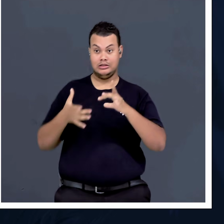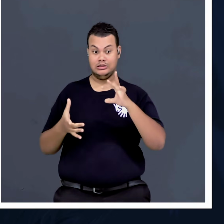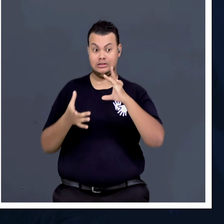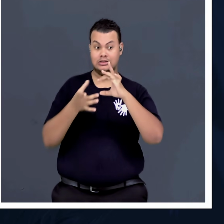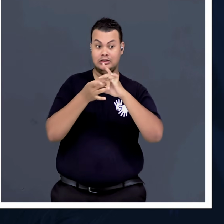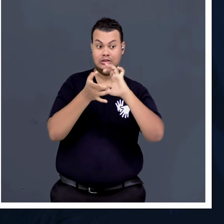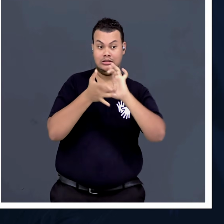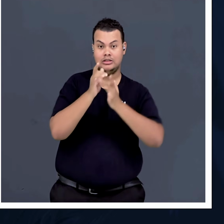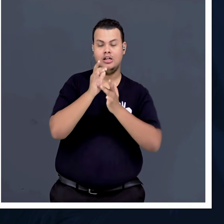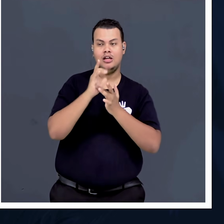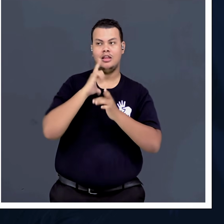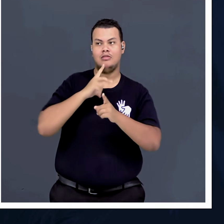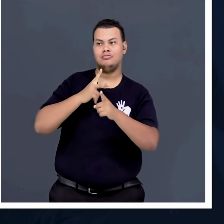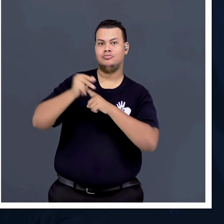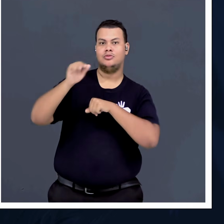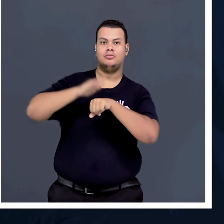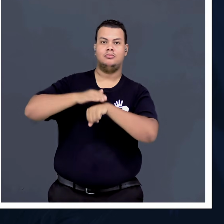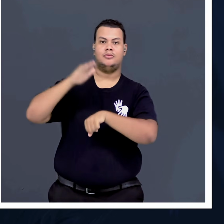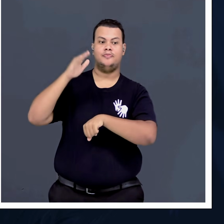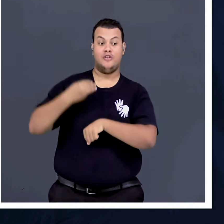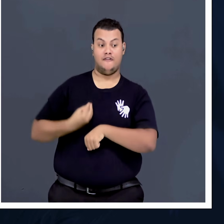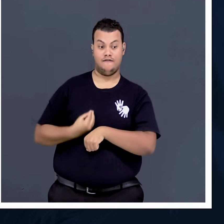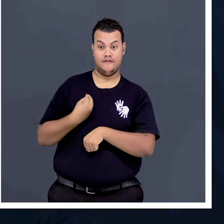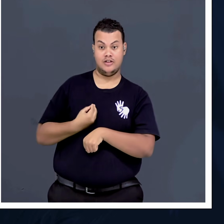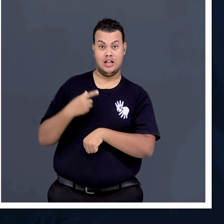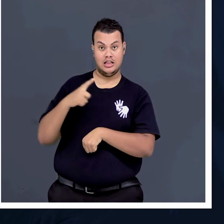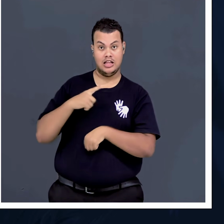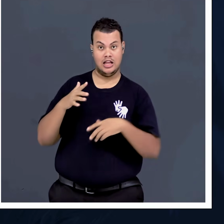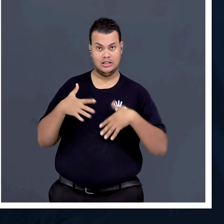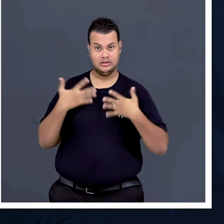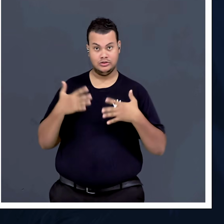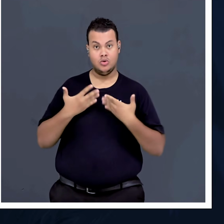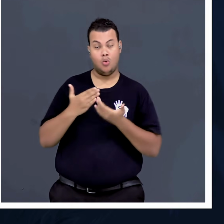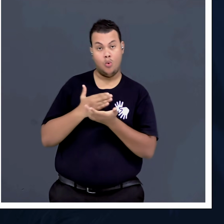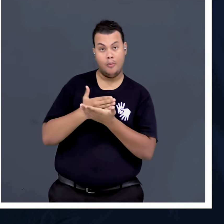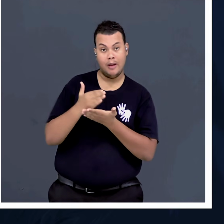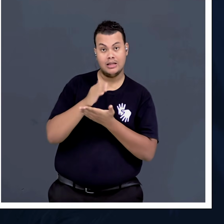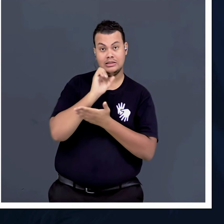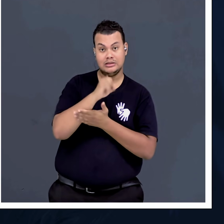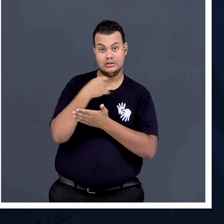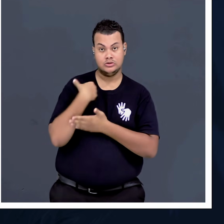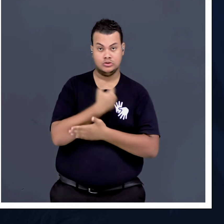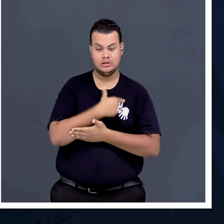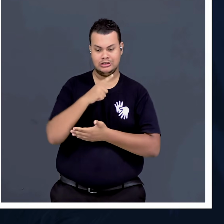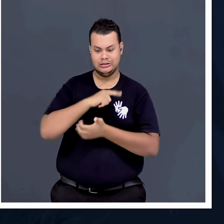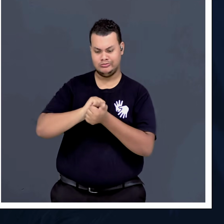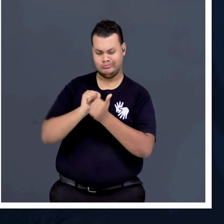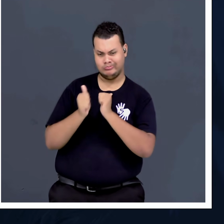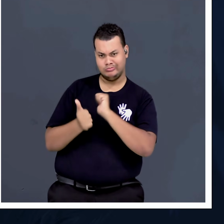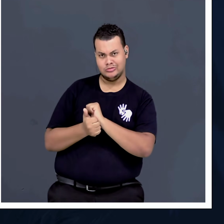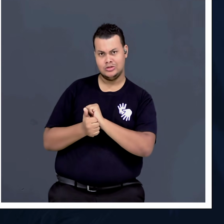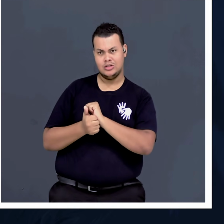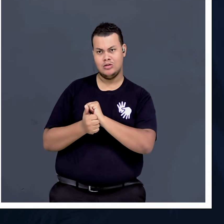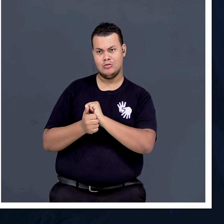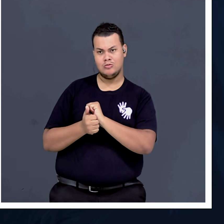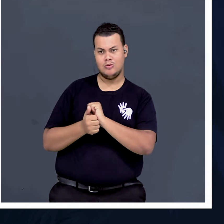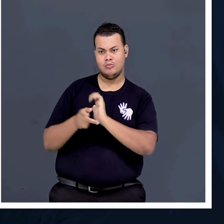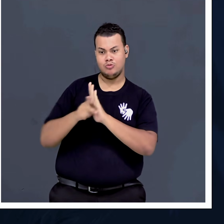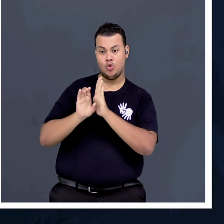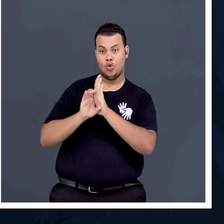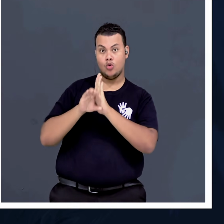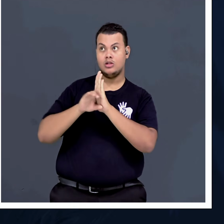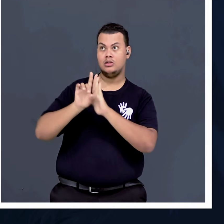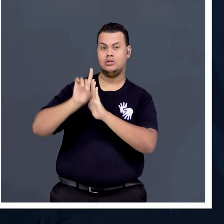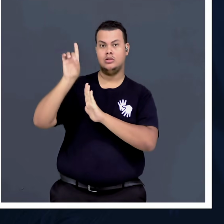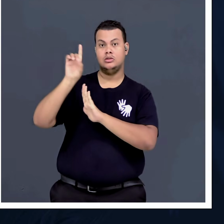que vencedores. Uma vida de alegria começa quando nós reformulamos o nosso conceito sobre o Senhor e